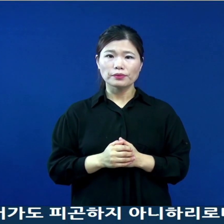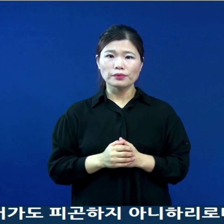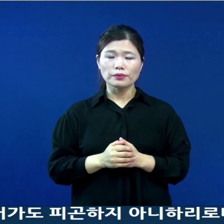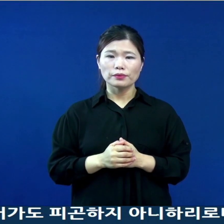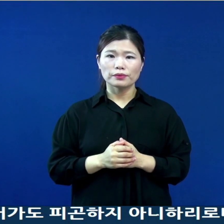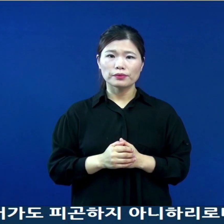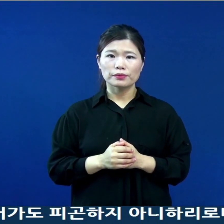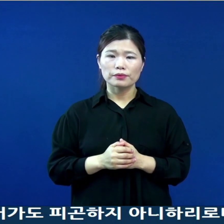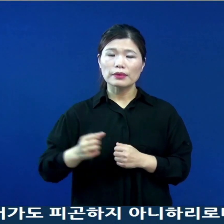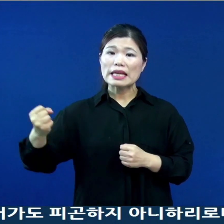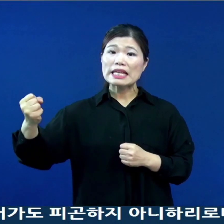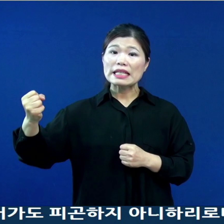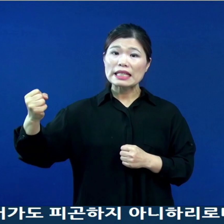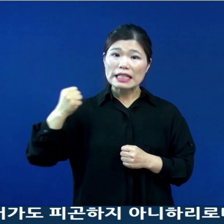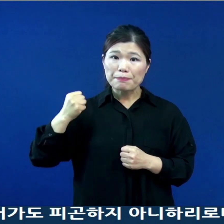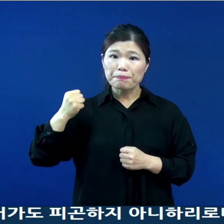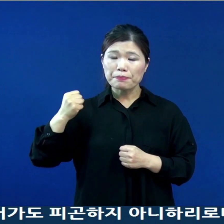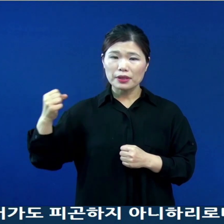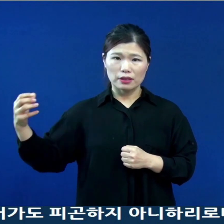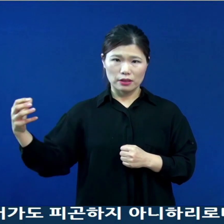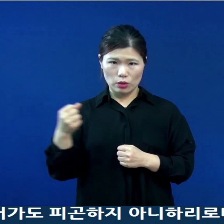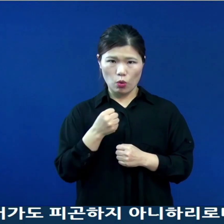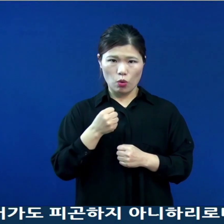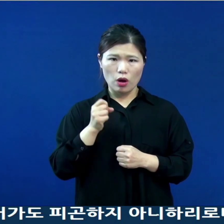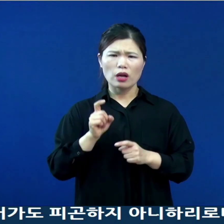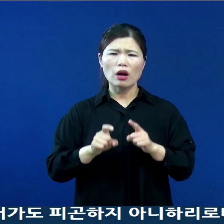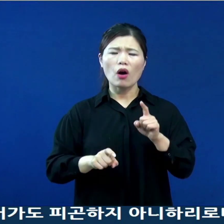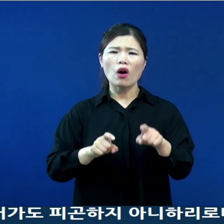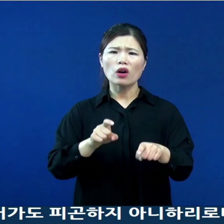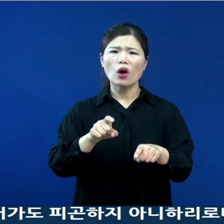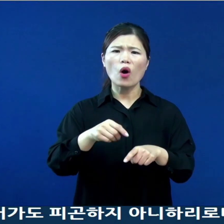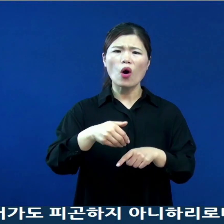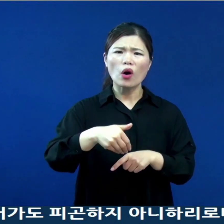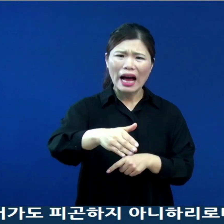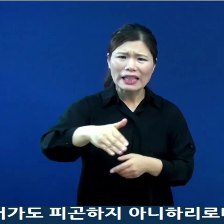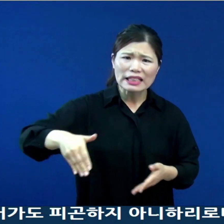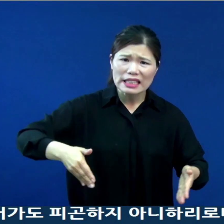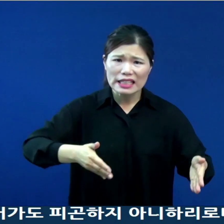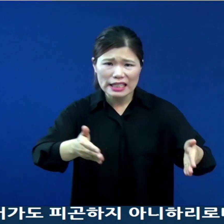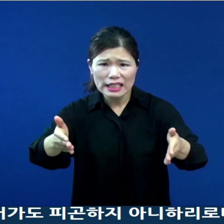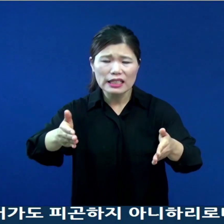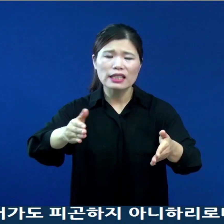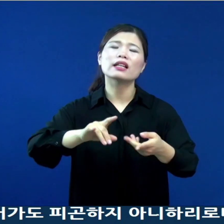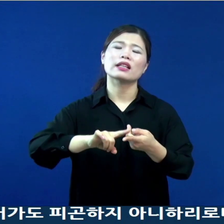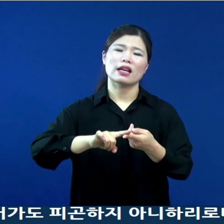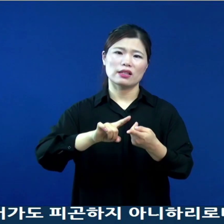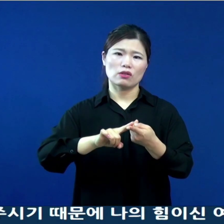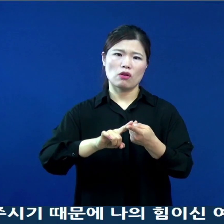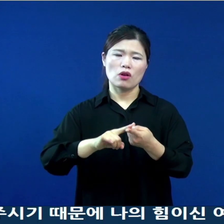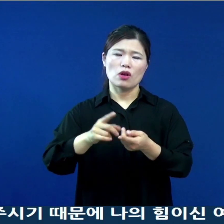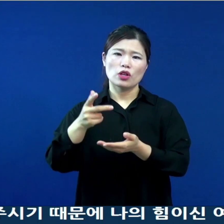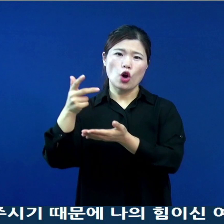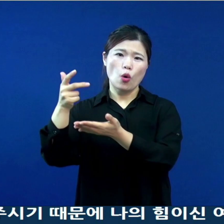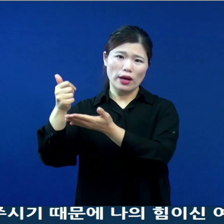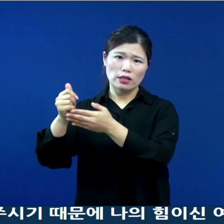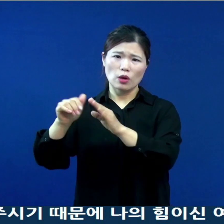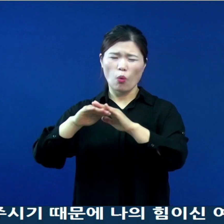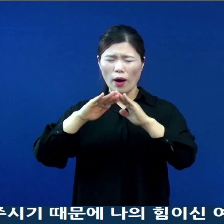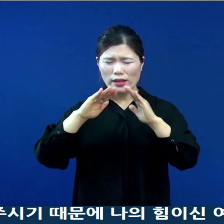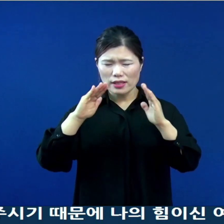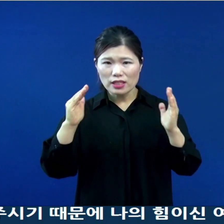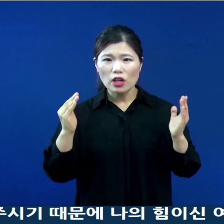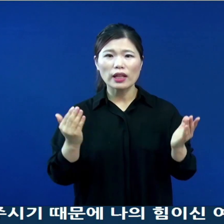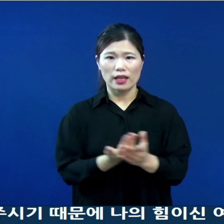그 힘으로 걸어가는 길 자체를 여호와께서 완전하게 하심으로,